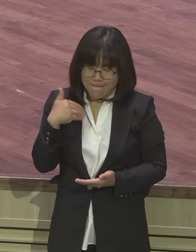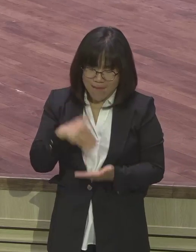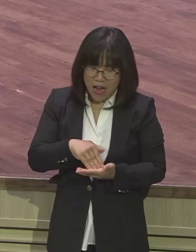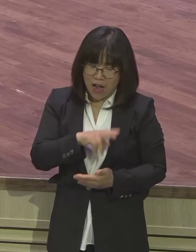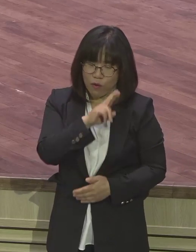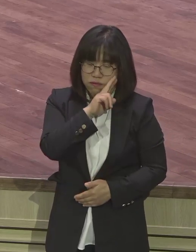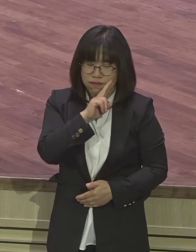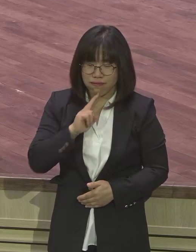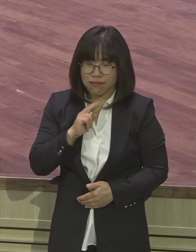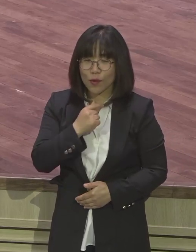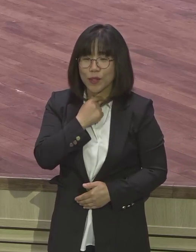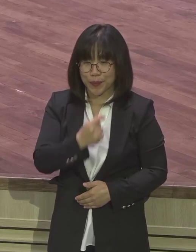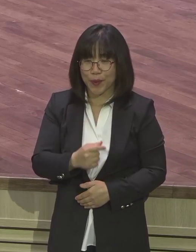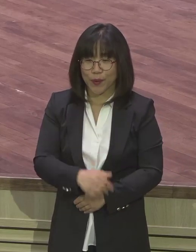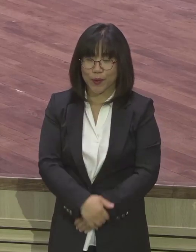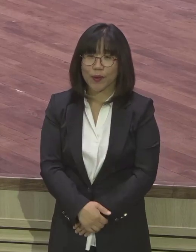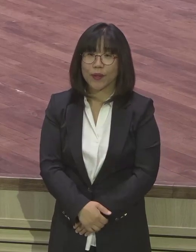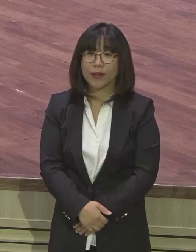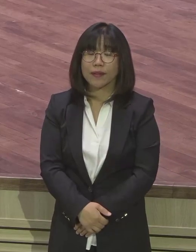가